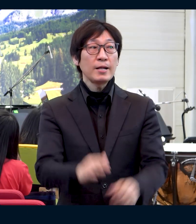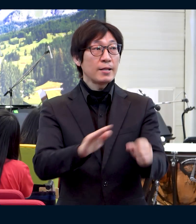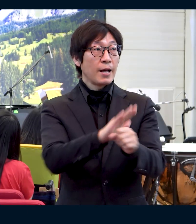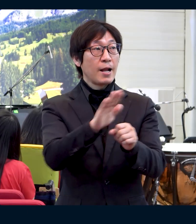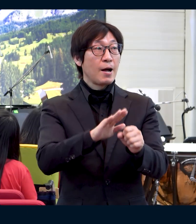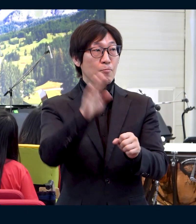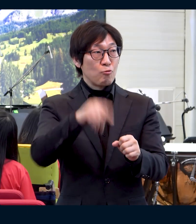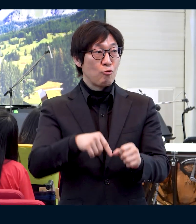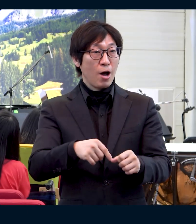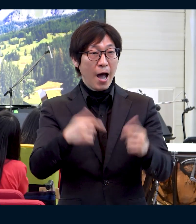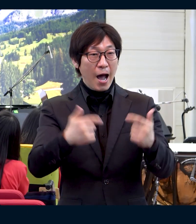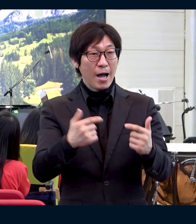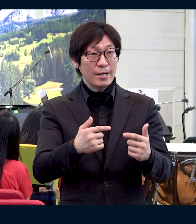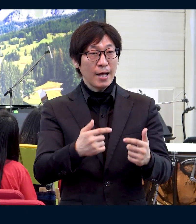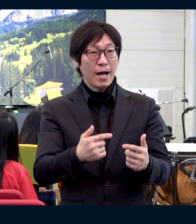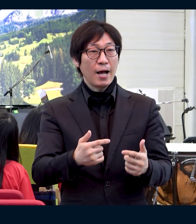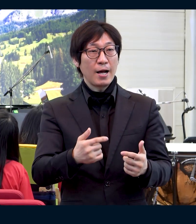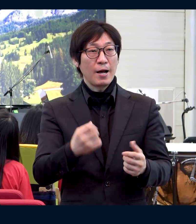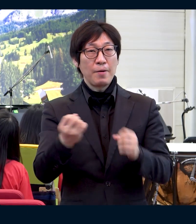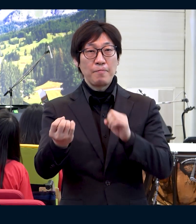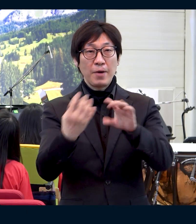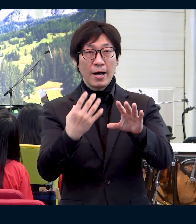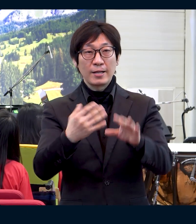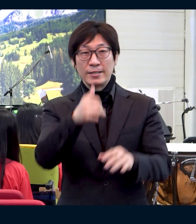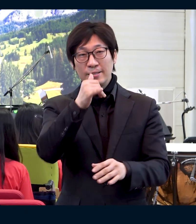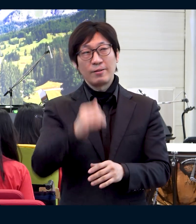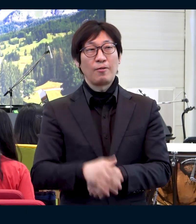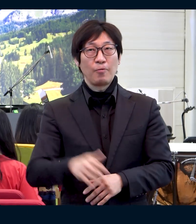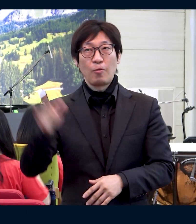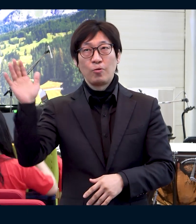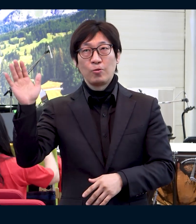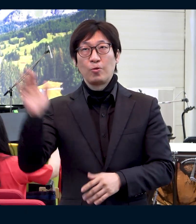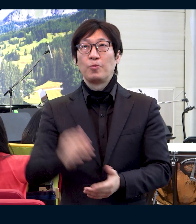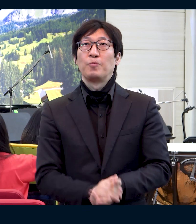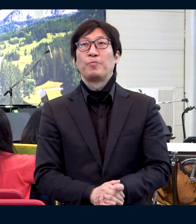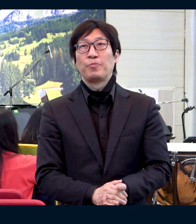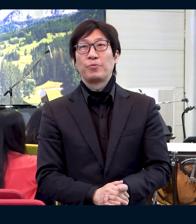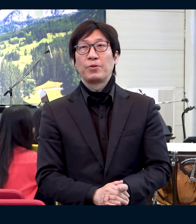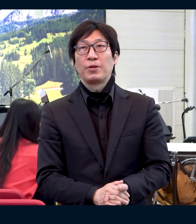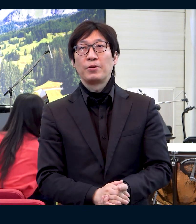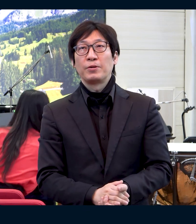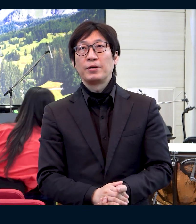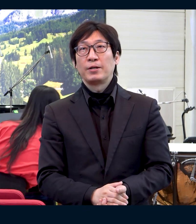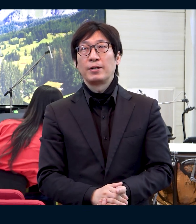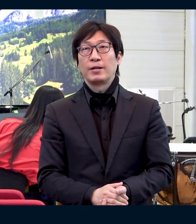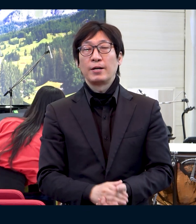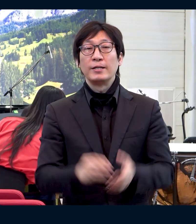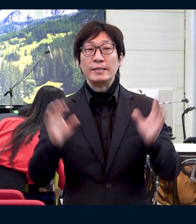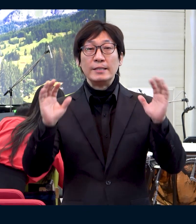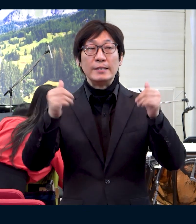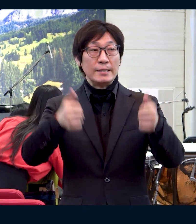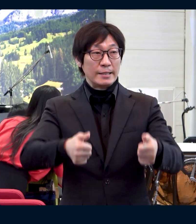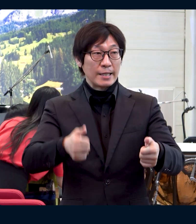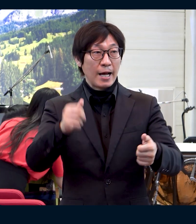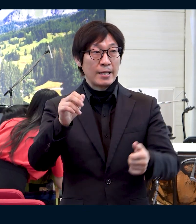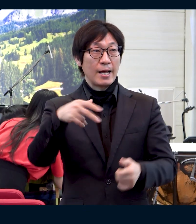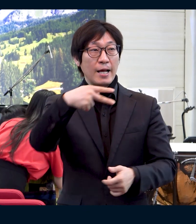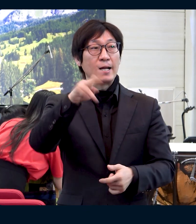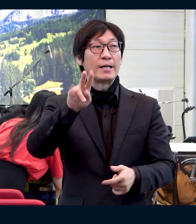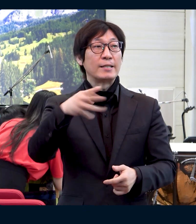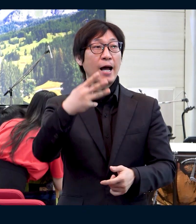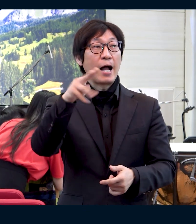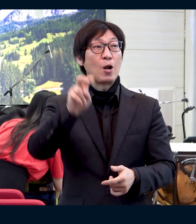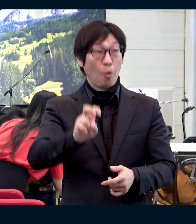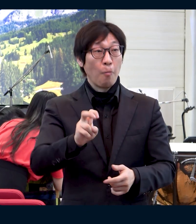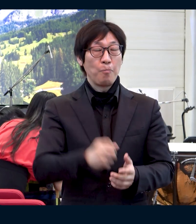사랑부가 늘 매주마다 인사하는 인사가 있습니다. 오른손을 들고 우리 샬롬이라고 인사하는데요. 우리 서로 축복하며 또